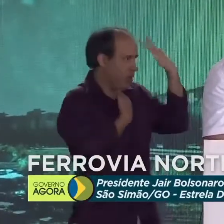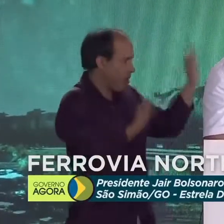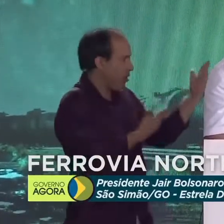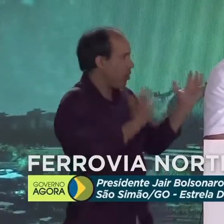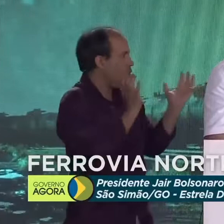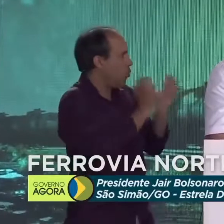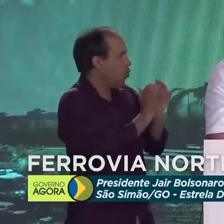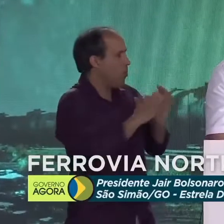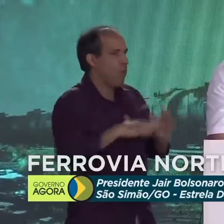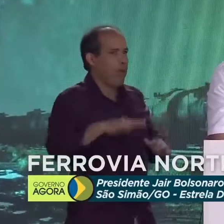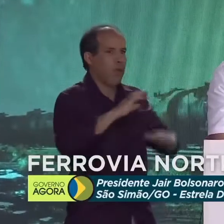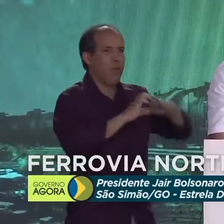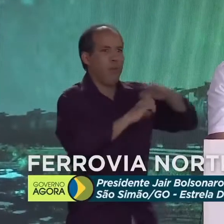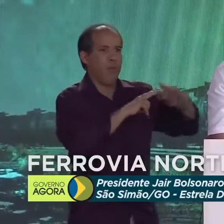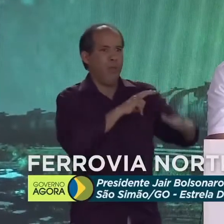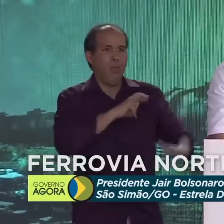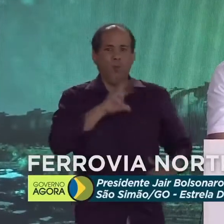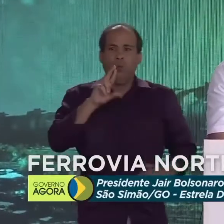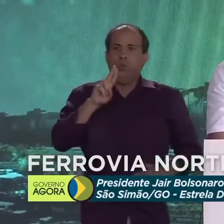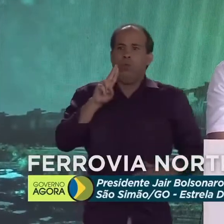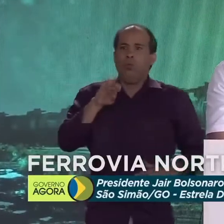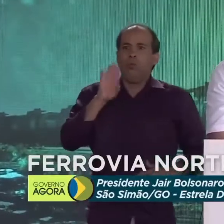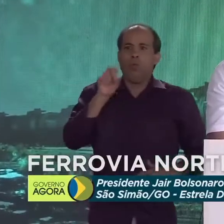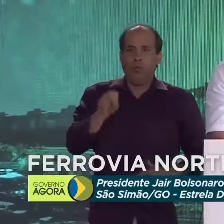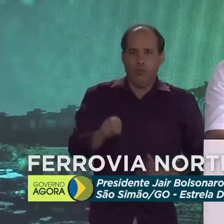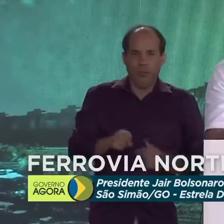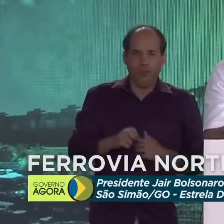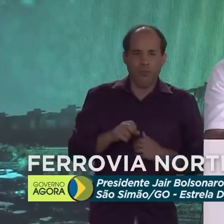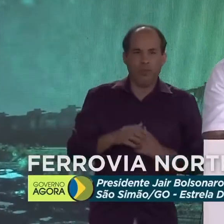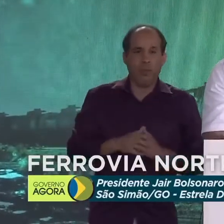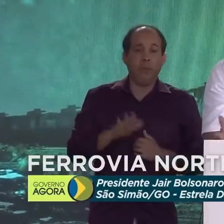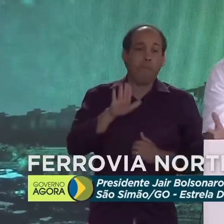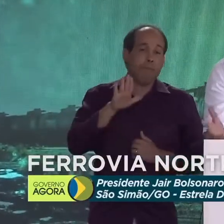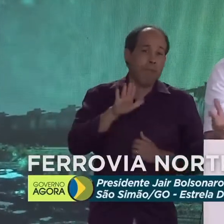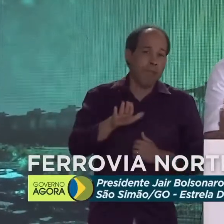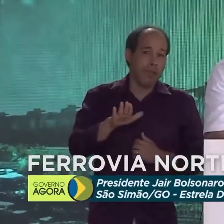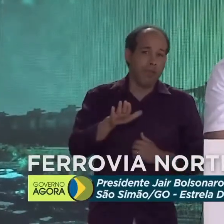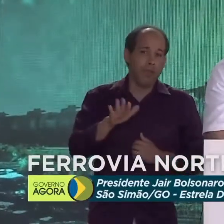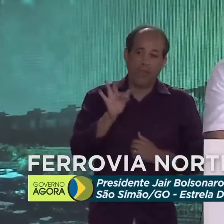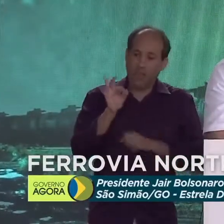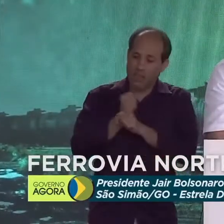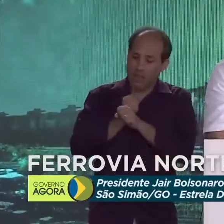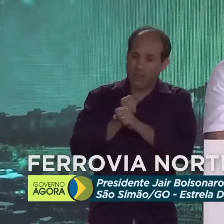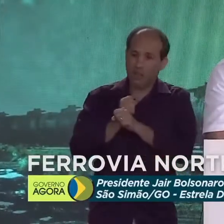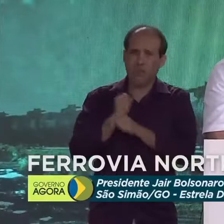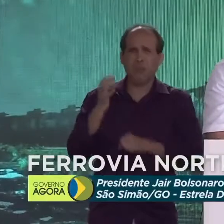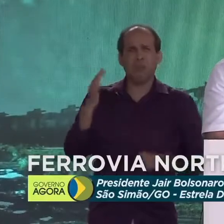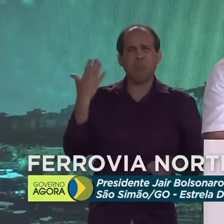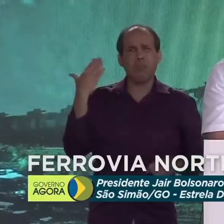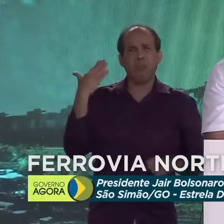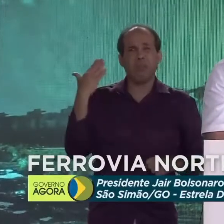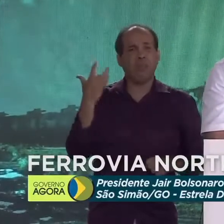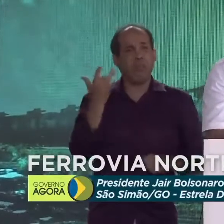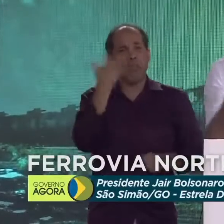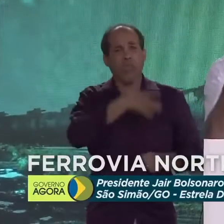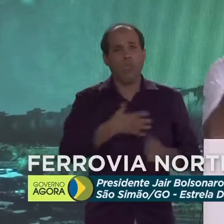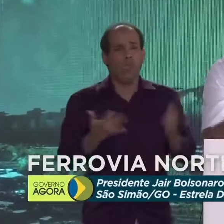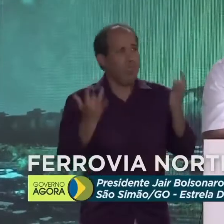iniciativa privada, o senhor Rubem Ometo, mas há 10 anos aproximadamente, isso estava